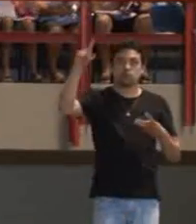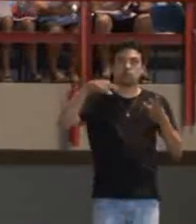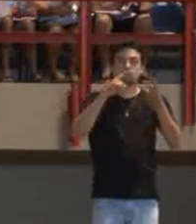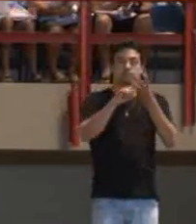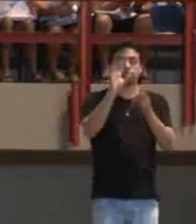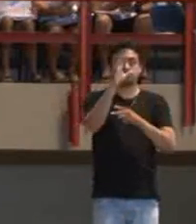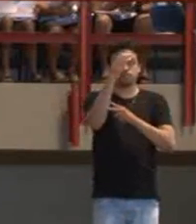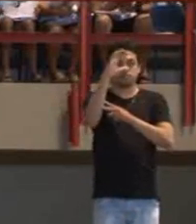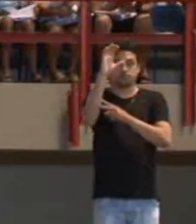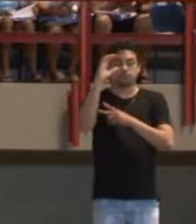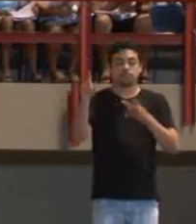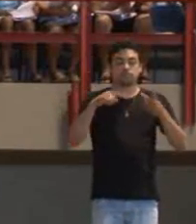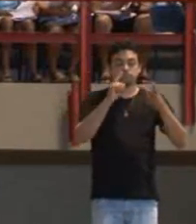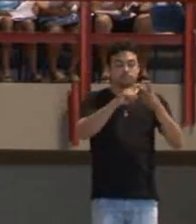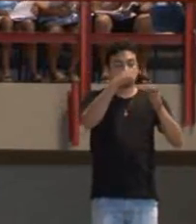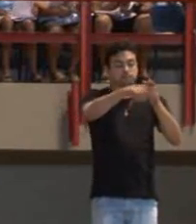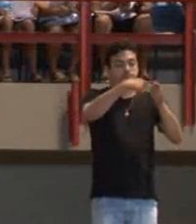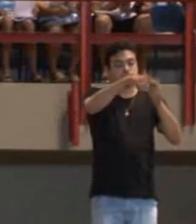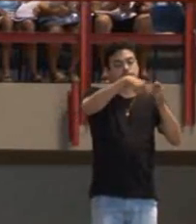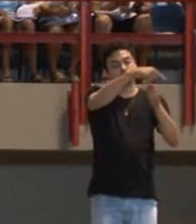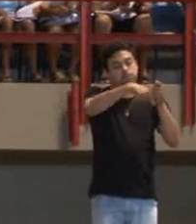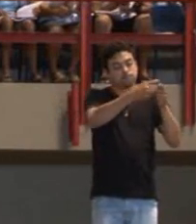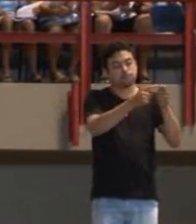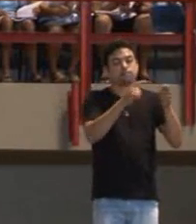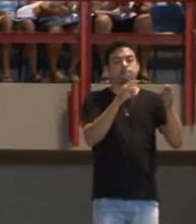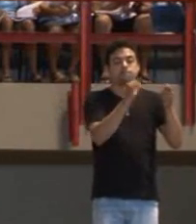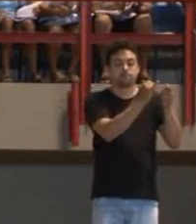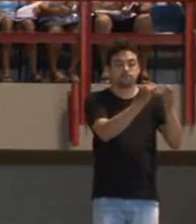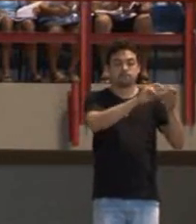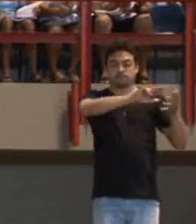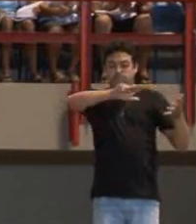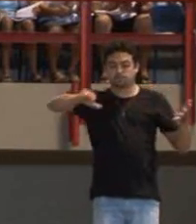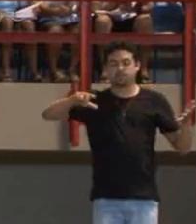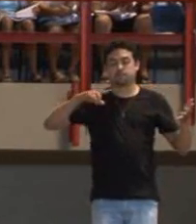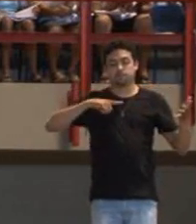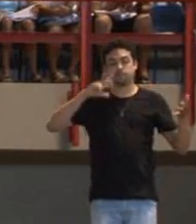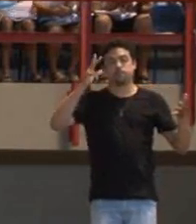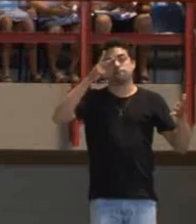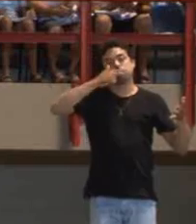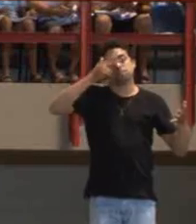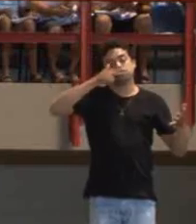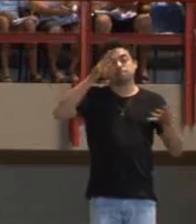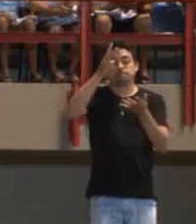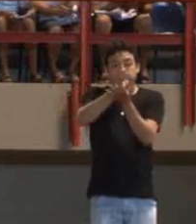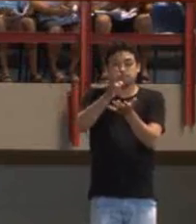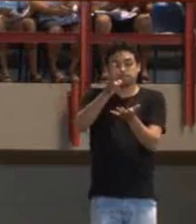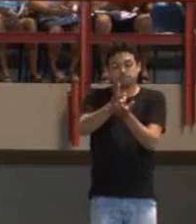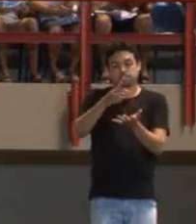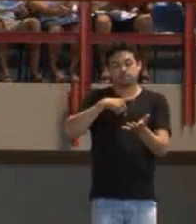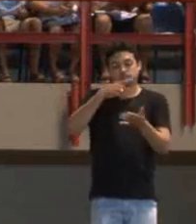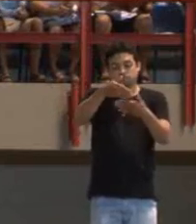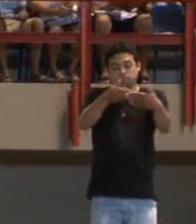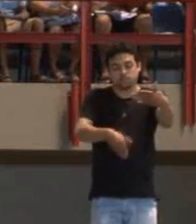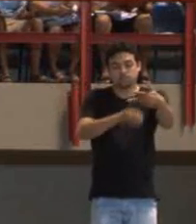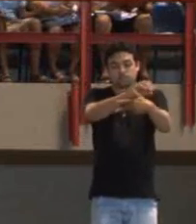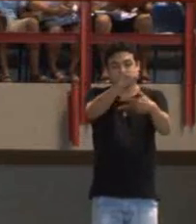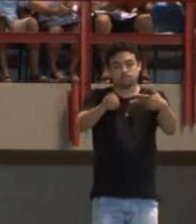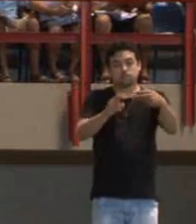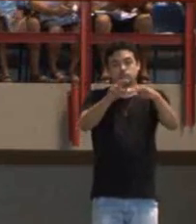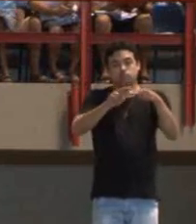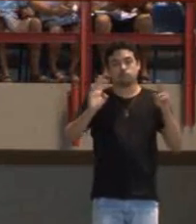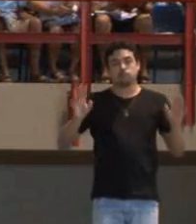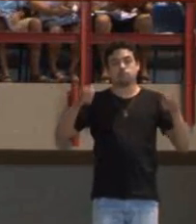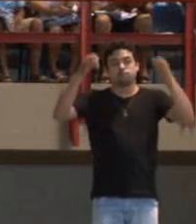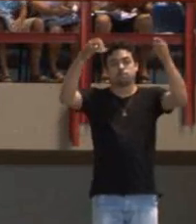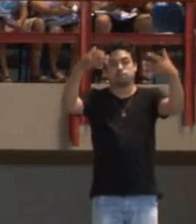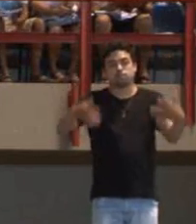energia nuclear também, tá? Esse é um assunto muito recorrente nas provas do Enem, tá? E a gente vai fazer